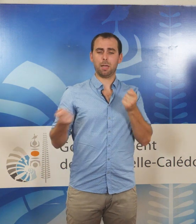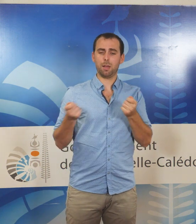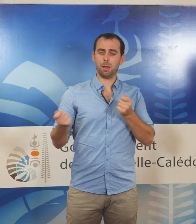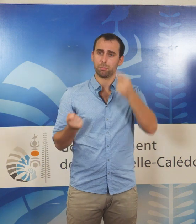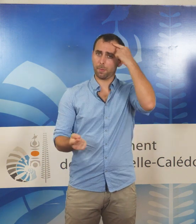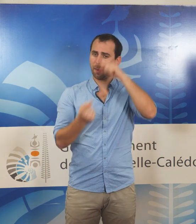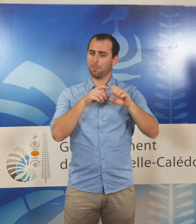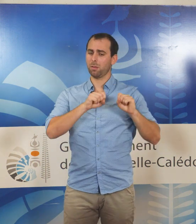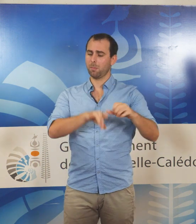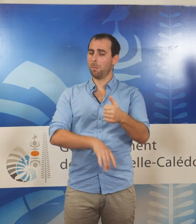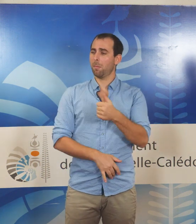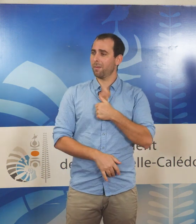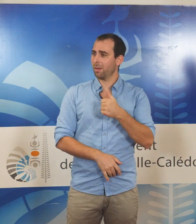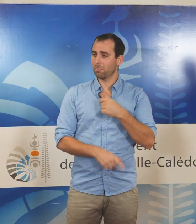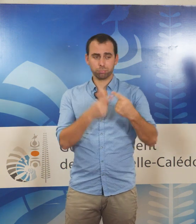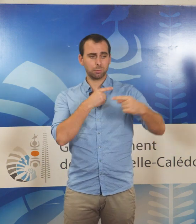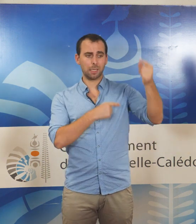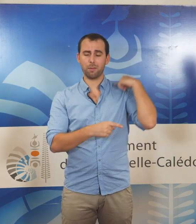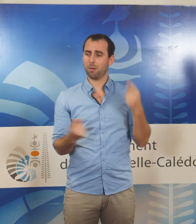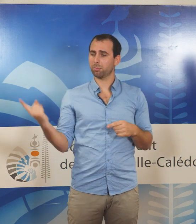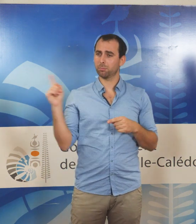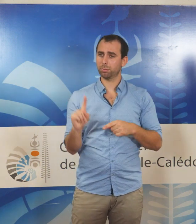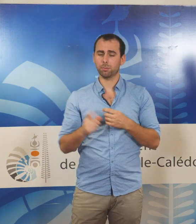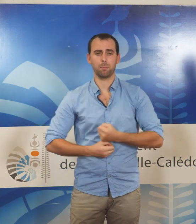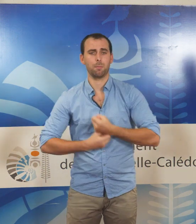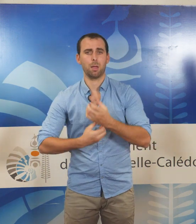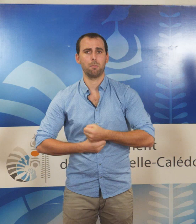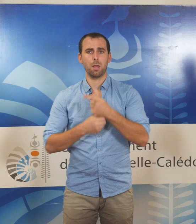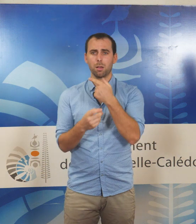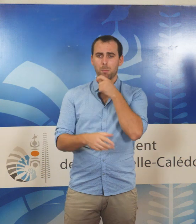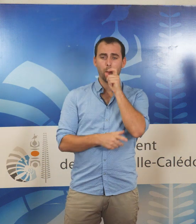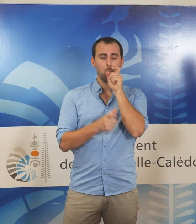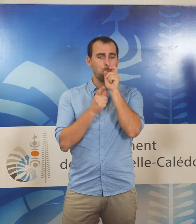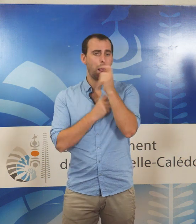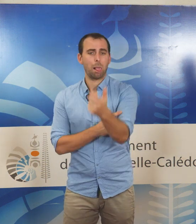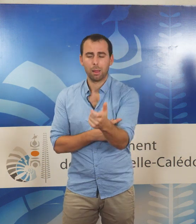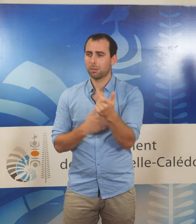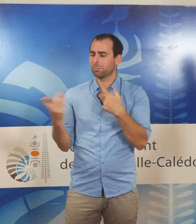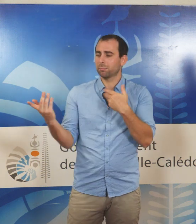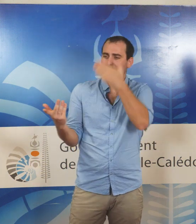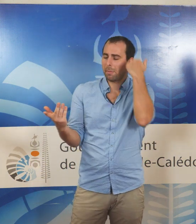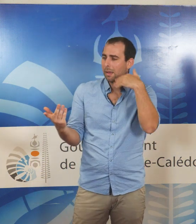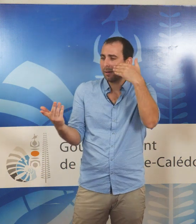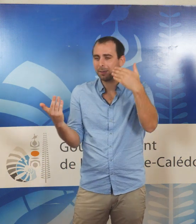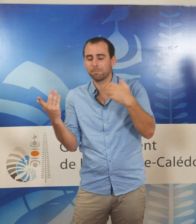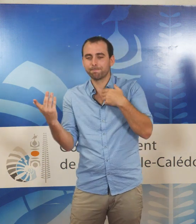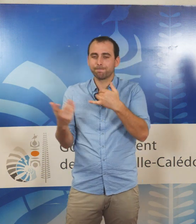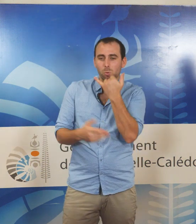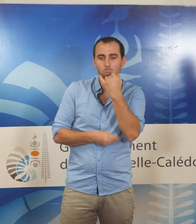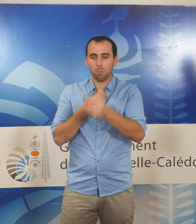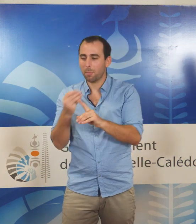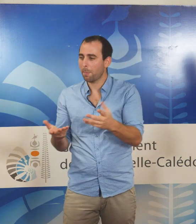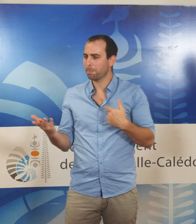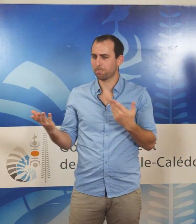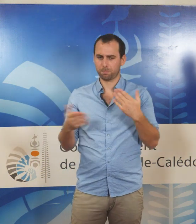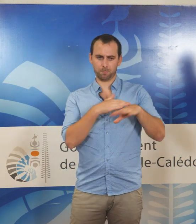La dernière fois, lors de la dernière conférence de presse, vous avez fait un lapsus. Je ne sais pas si c'était accidentel, mais dans l'enseignement privé, nous avons la